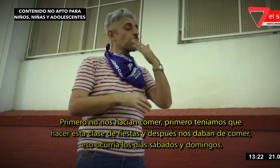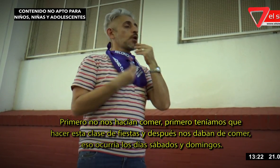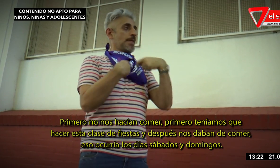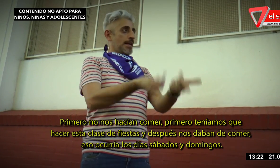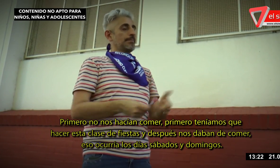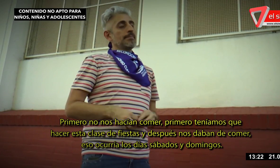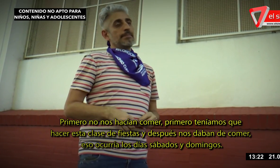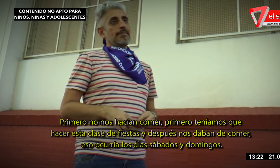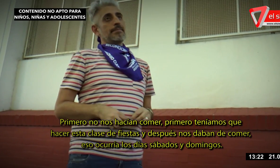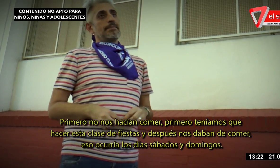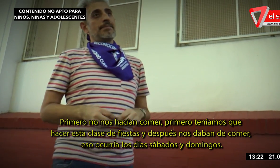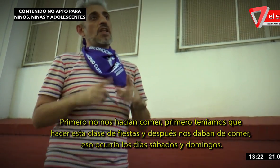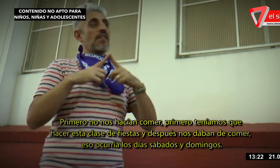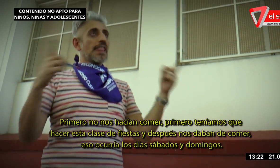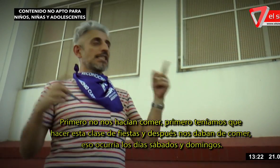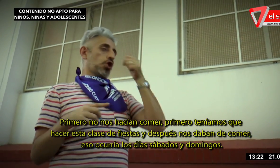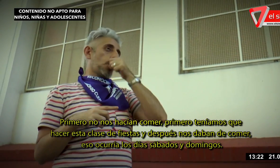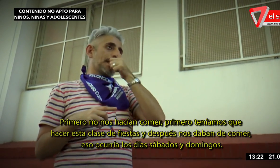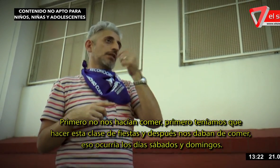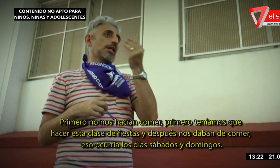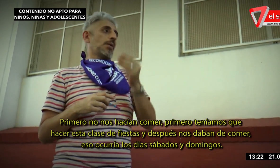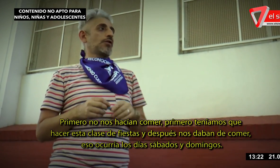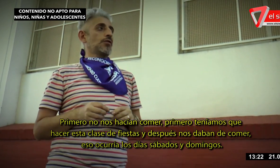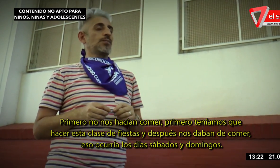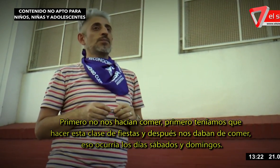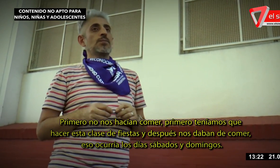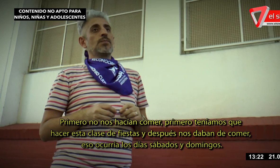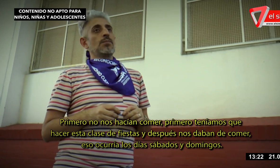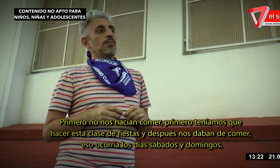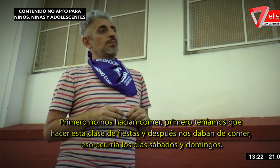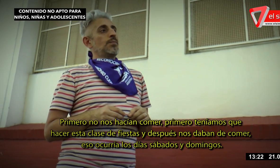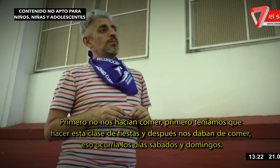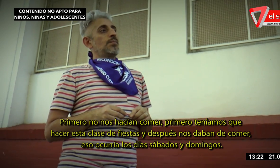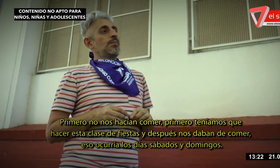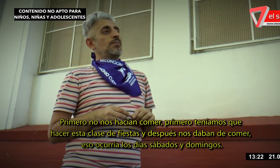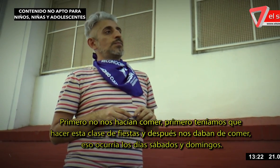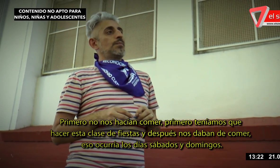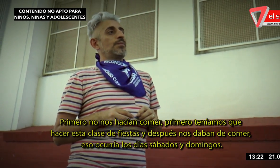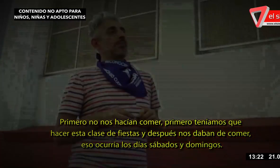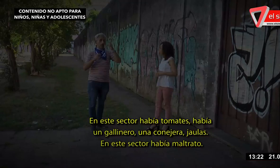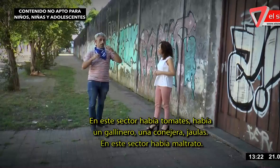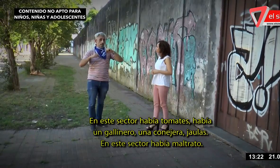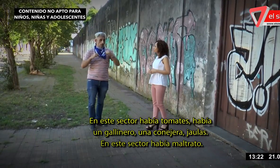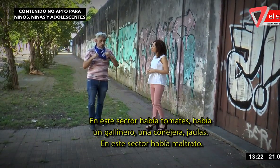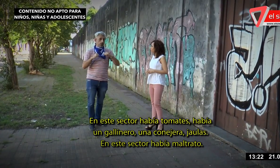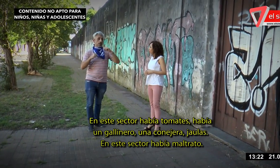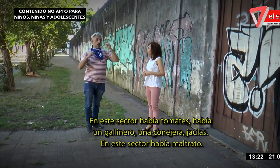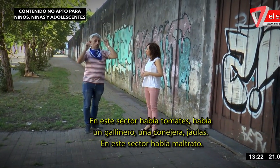comer, primero teníamos que hacer esta clase de fiestas y después nos daban de comer. Eso ocurría los días sábados y domingos. Ahora había plantación de tomate,